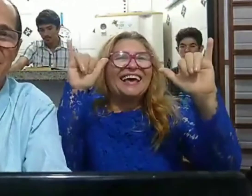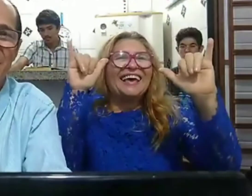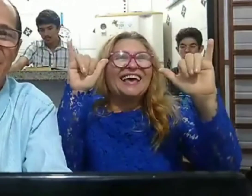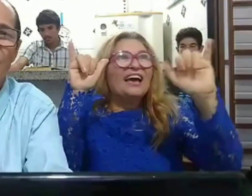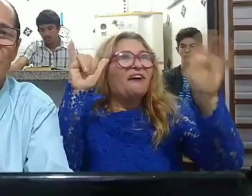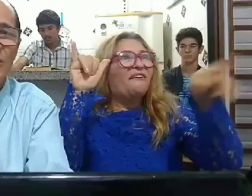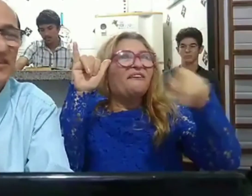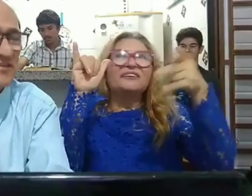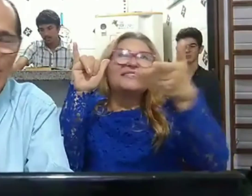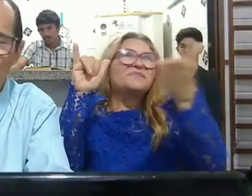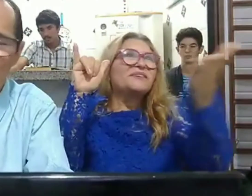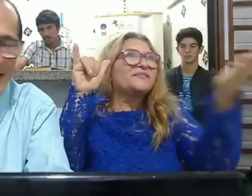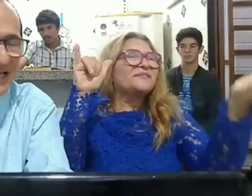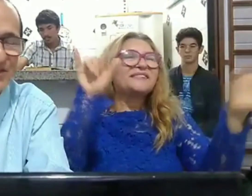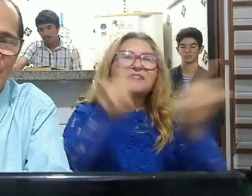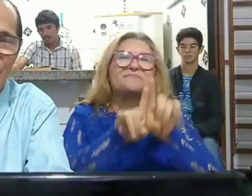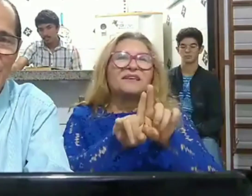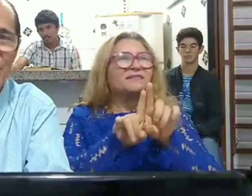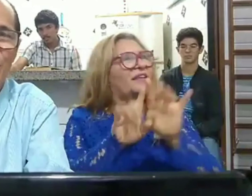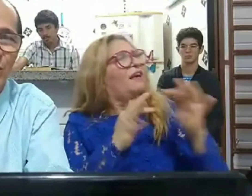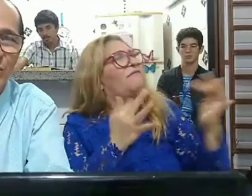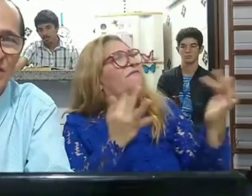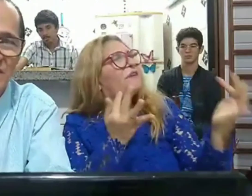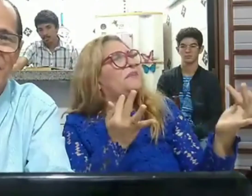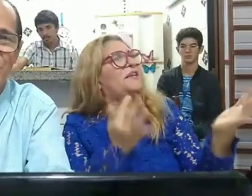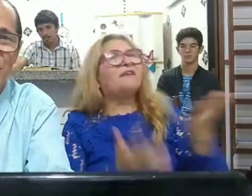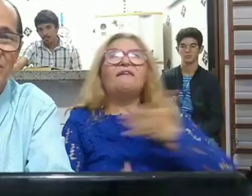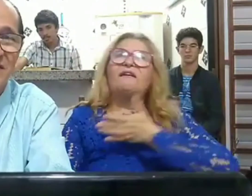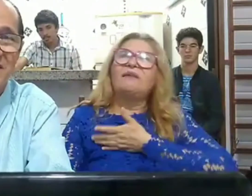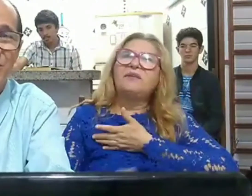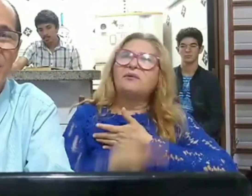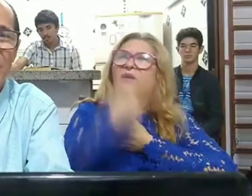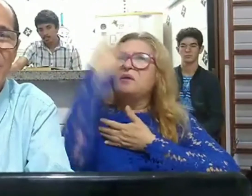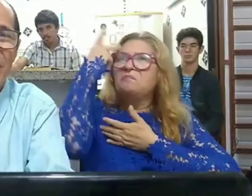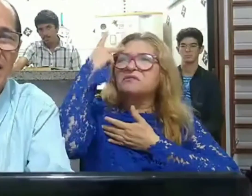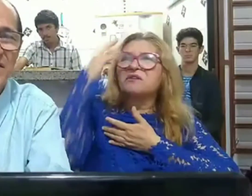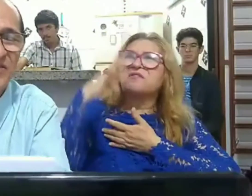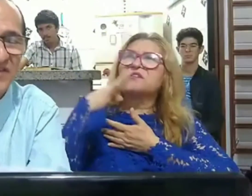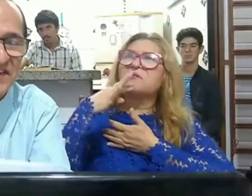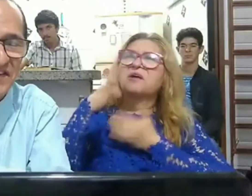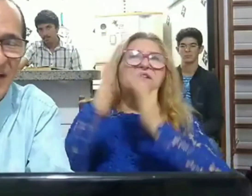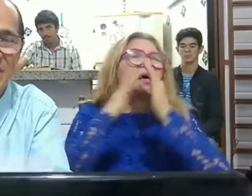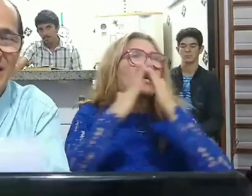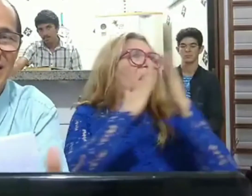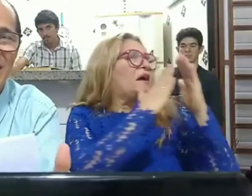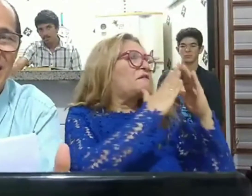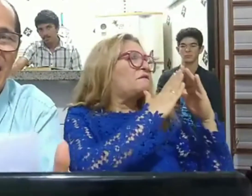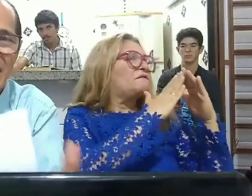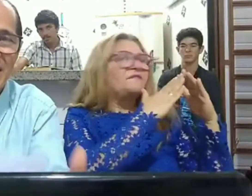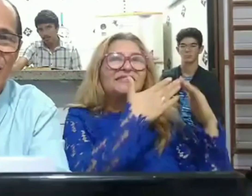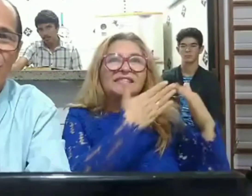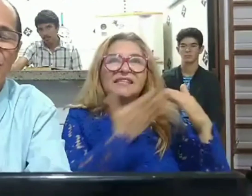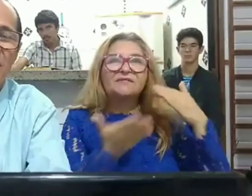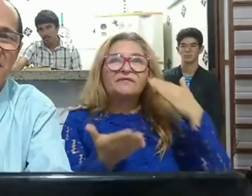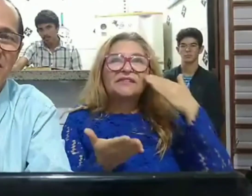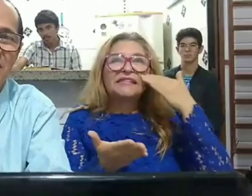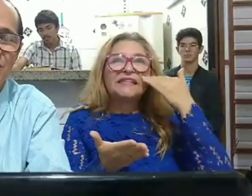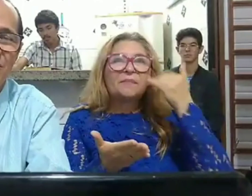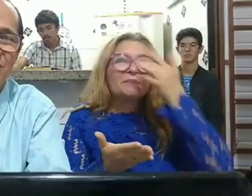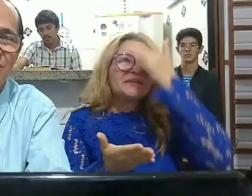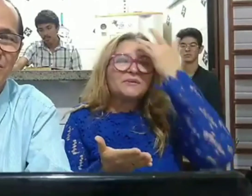vidas. Como eu disse, para um parente, para um amigo, para um conhecido, para um vizinho, para aqueles que você sabe que ainda não